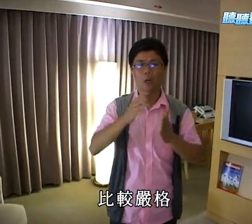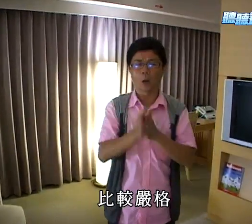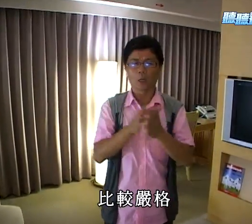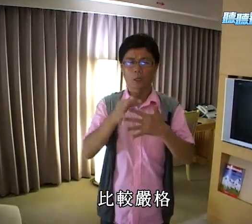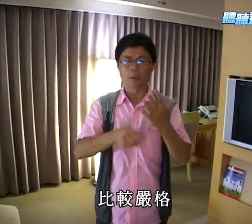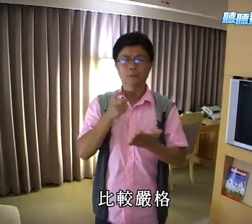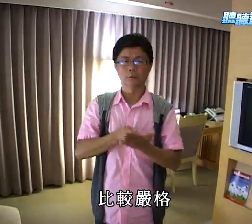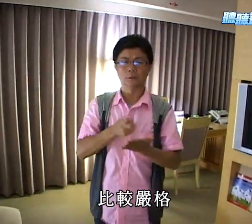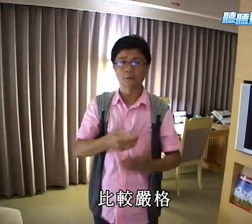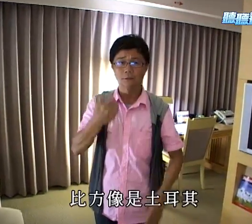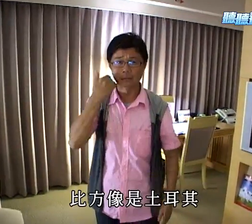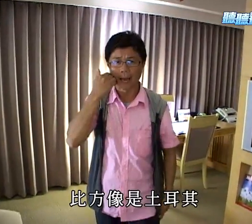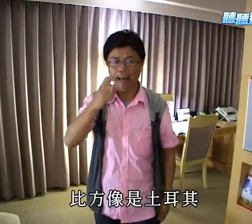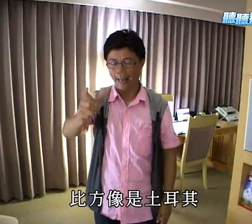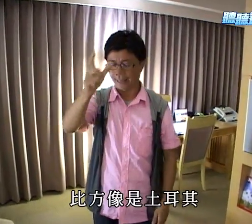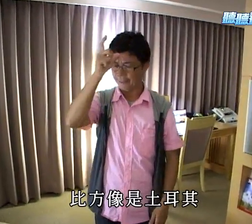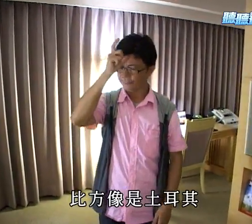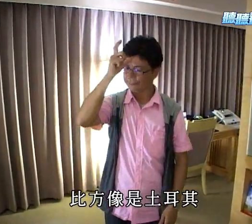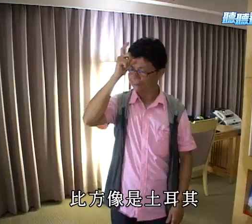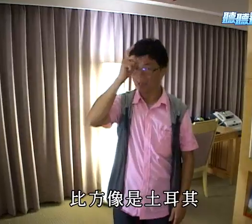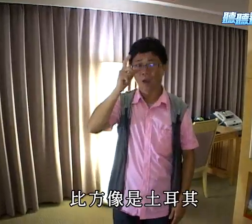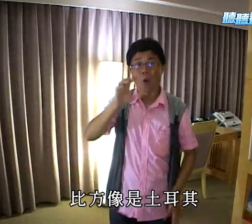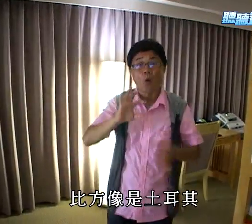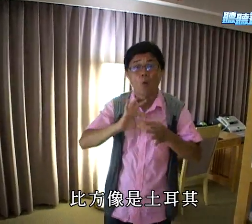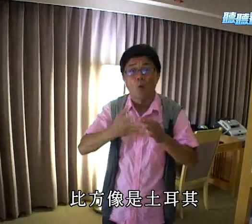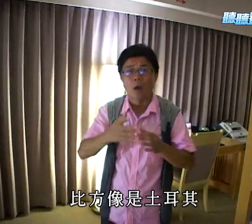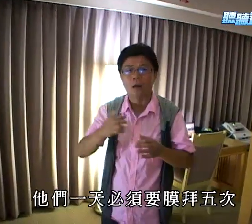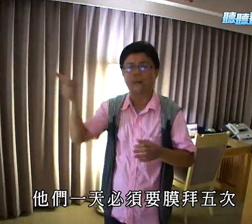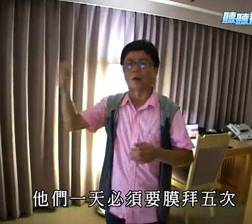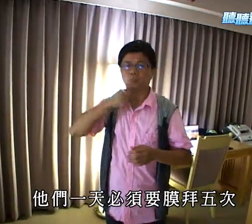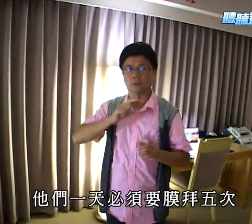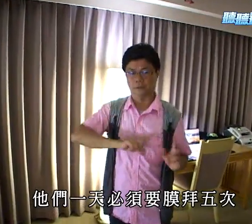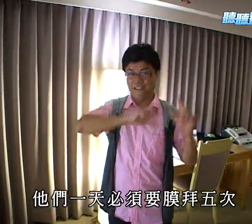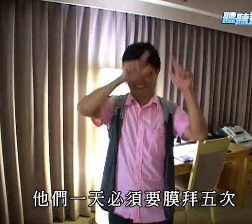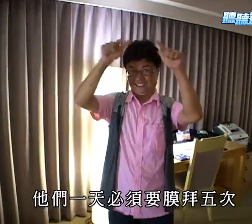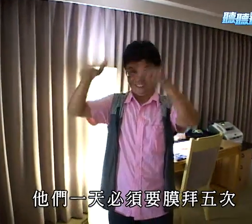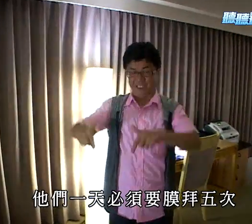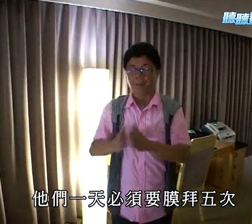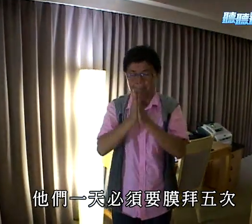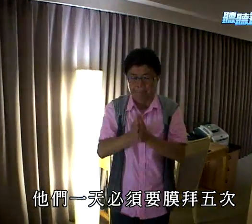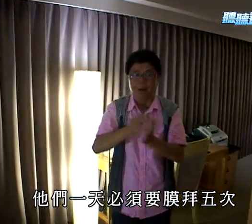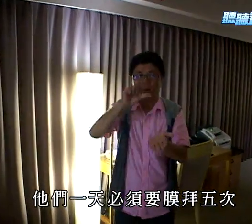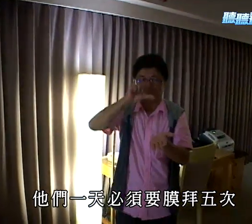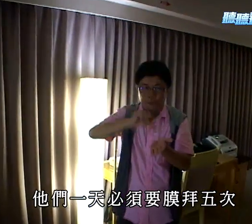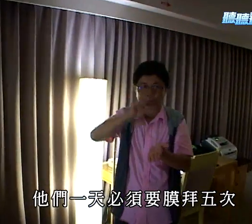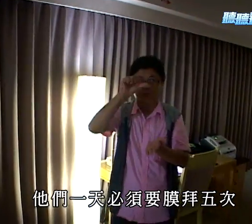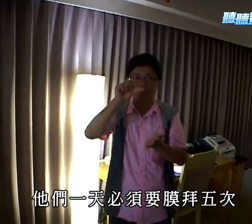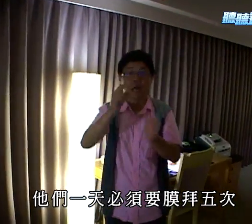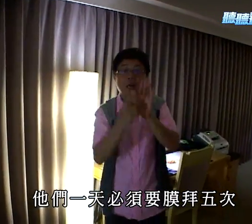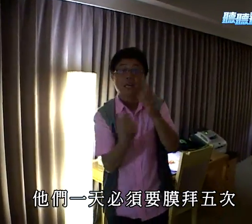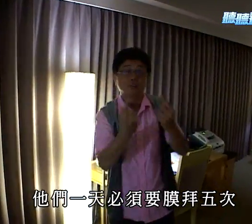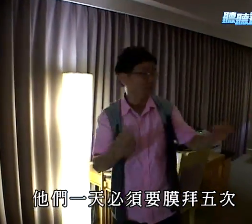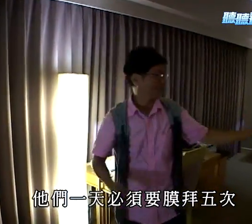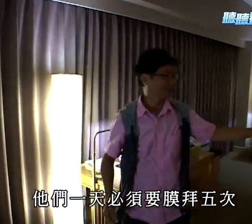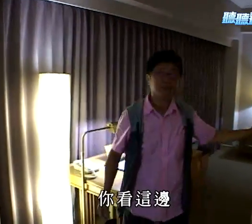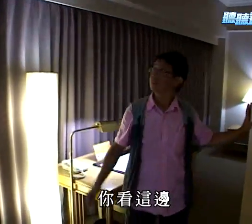格，比方像是土耳其，他们一天呢必须要膜拜五次啊。你看这